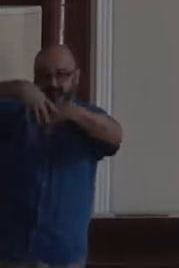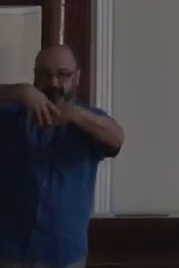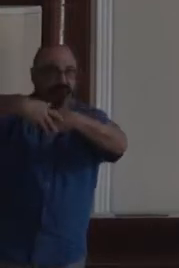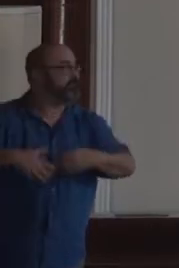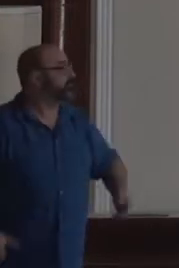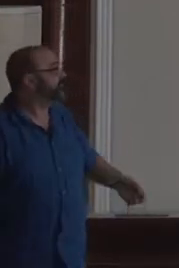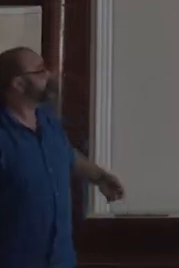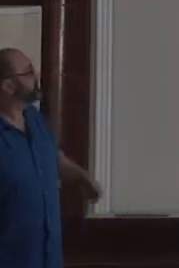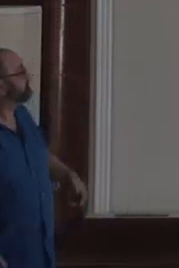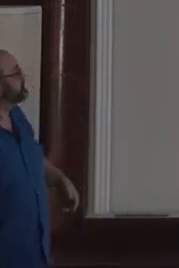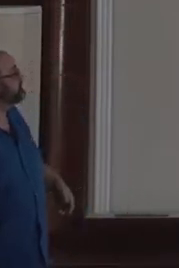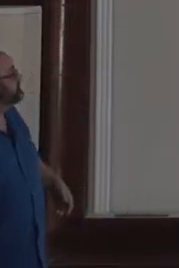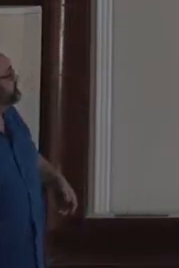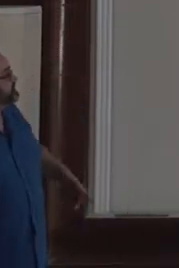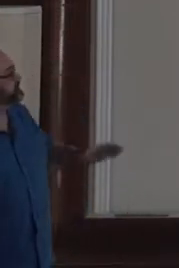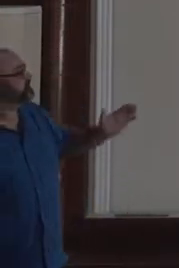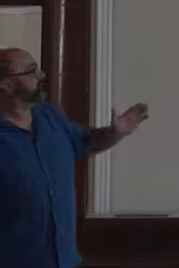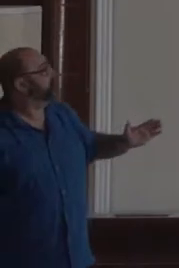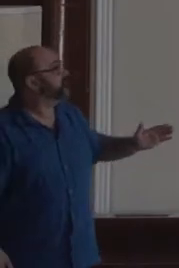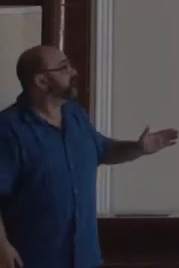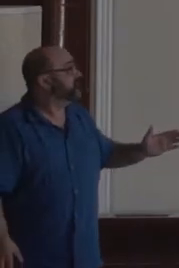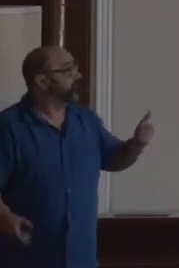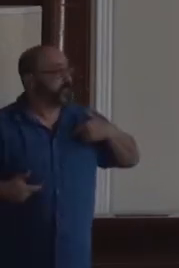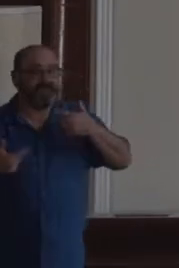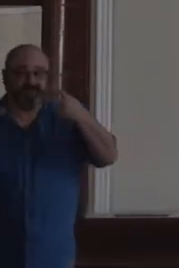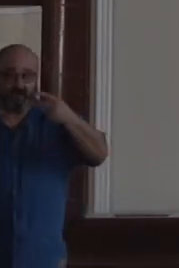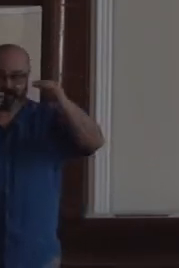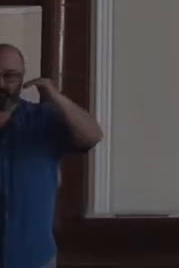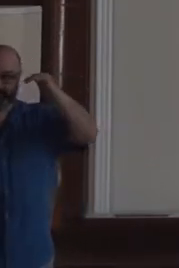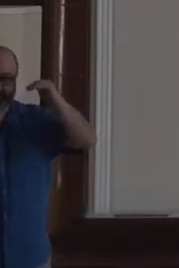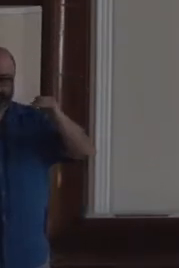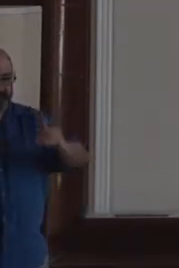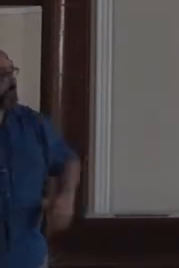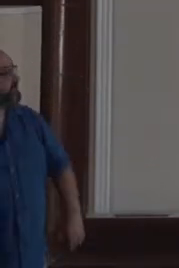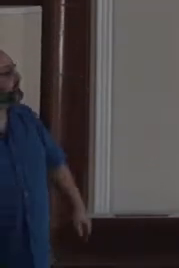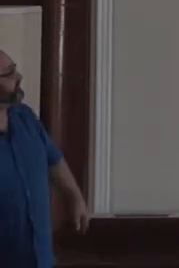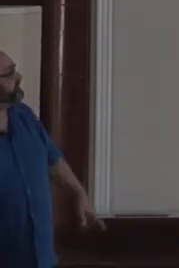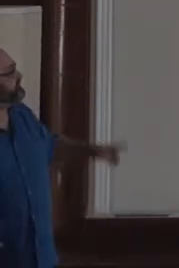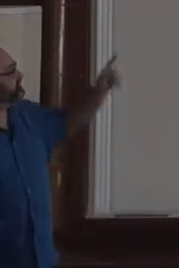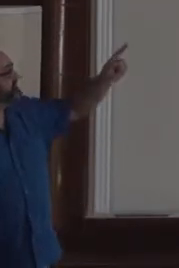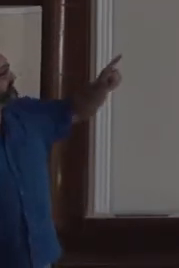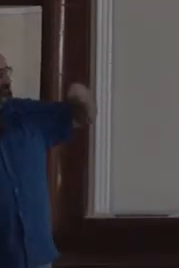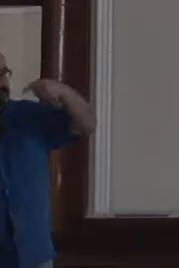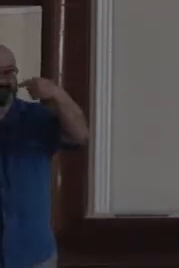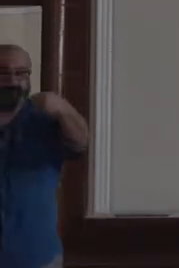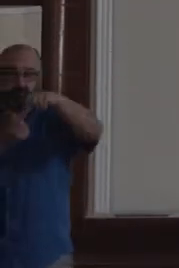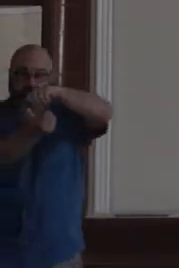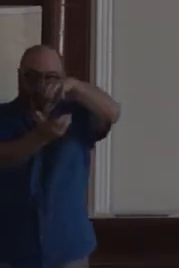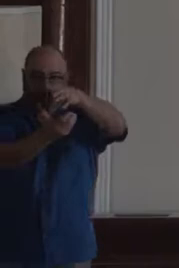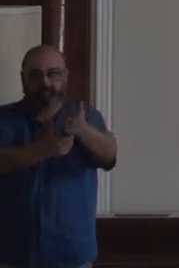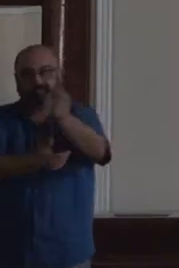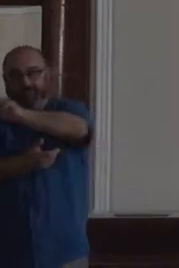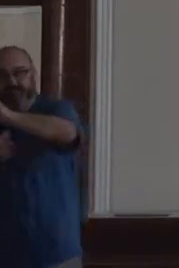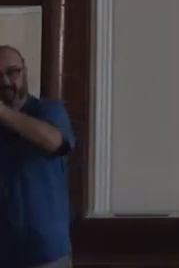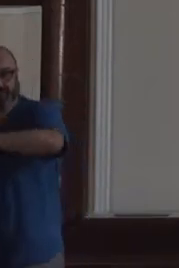On peut lui passer plusieurs valeurs. Donc là, je déclare que ce sera un nombre et le résultat